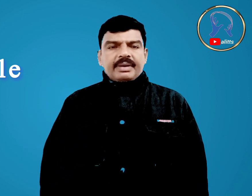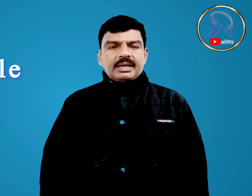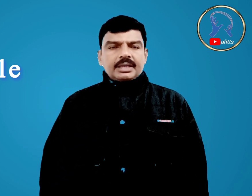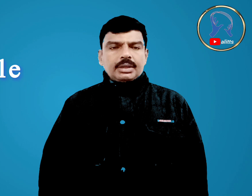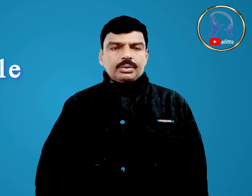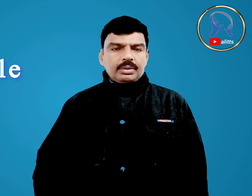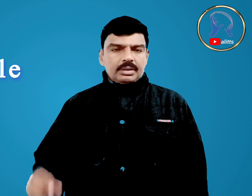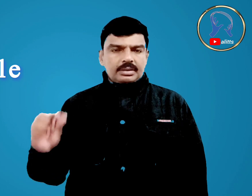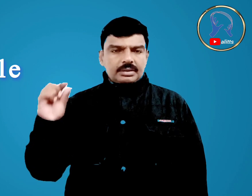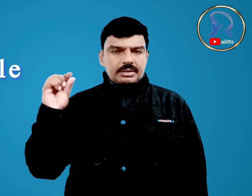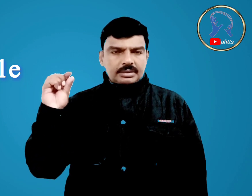मालिक्यूल।